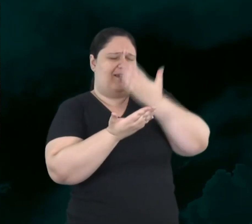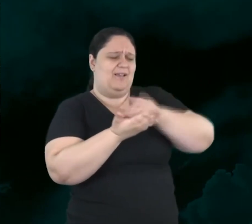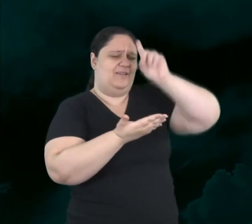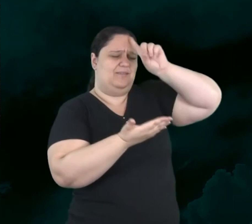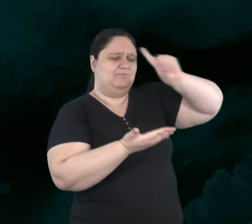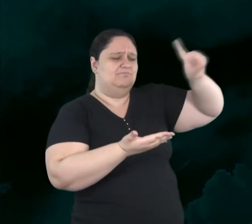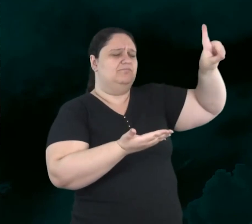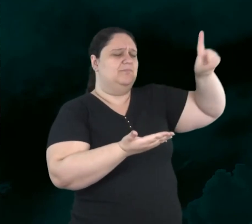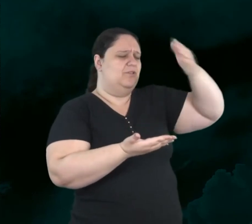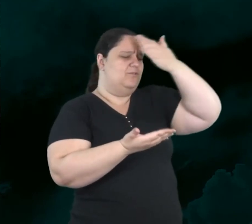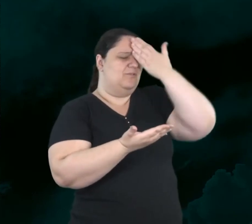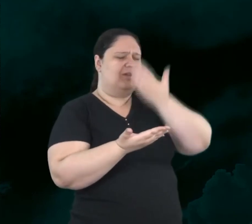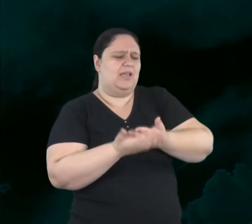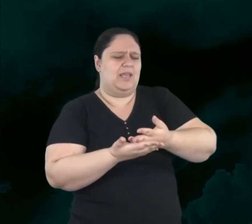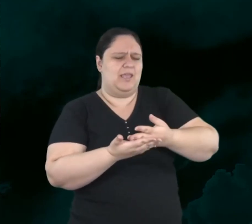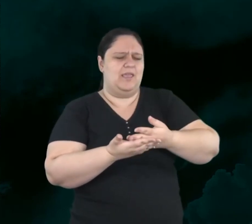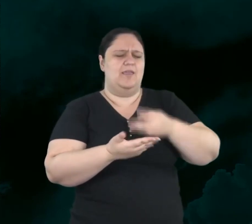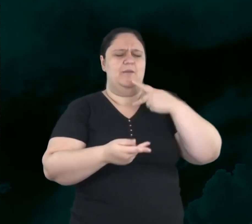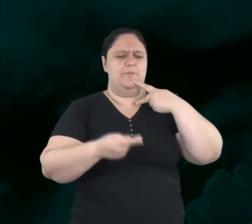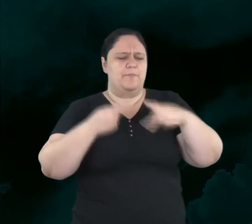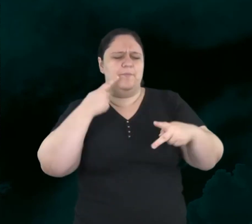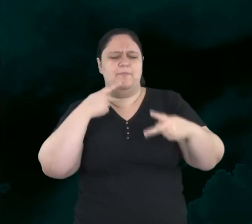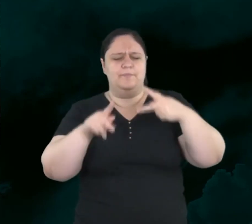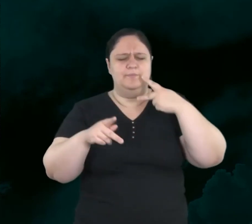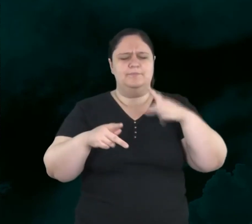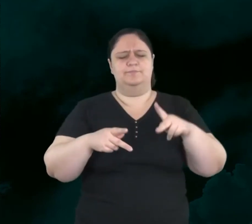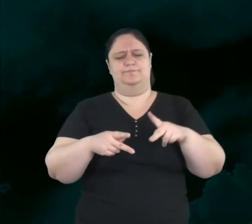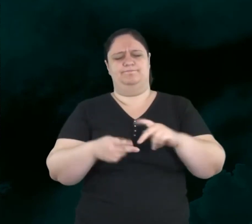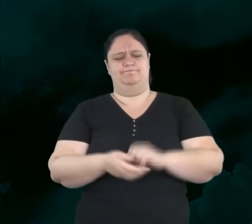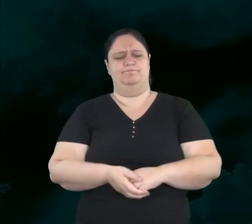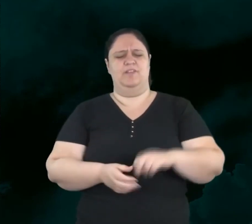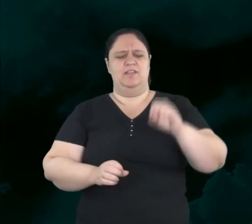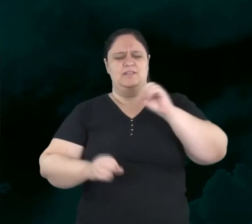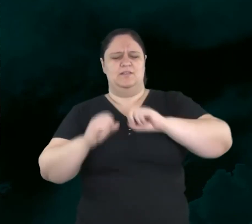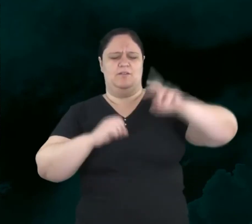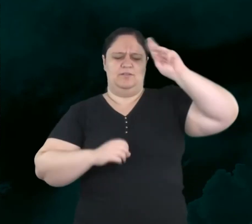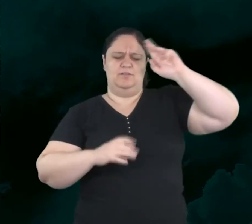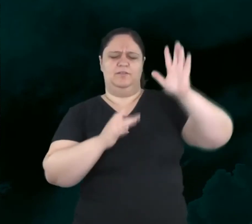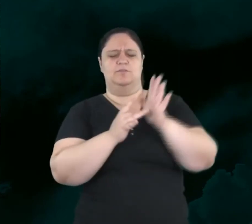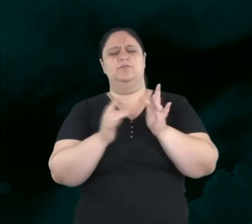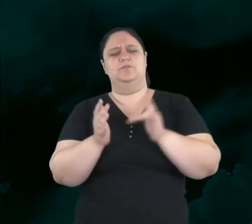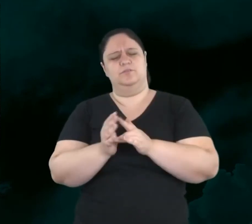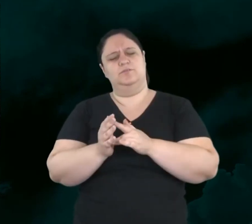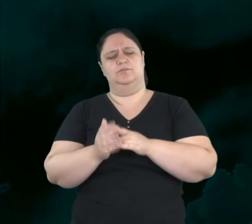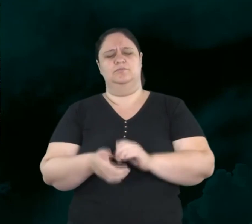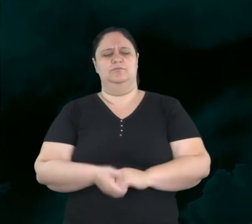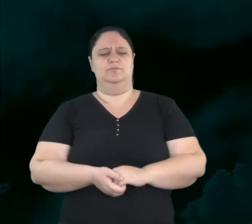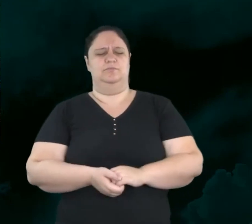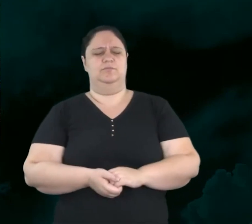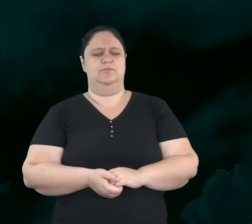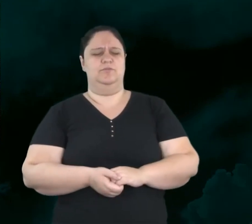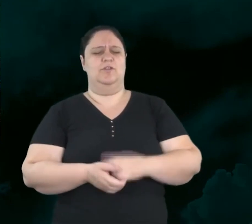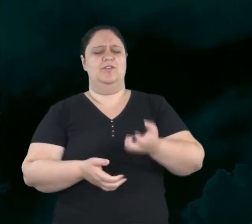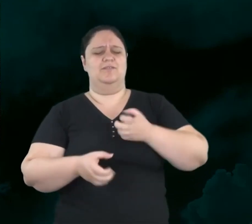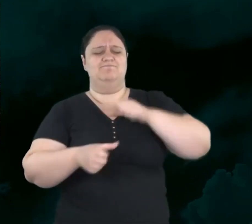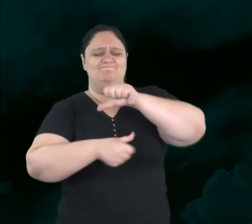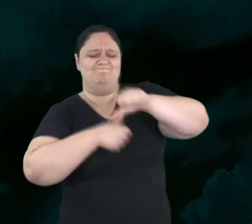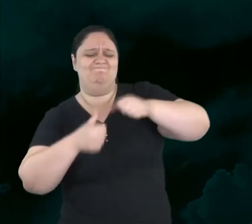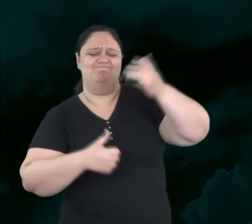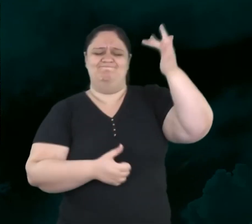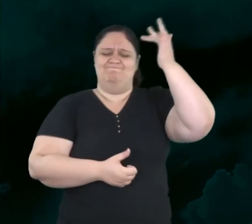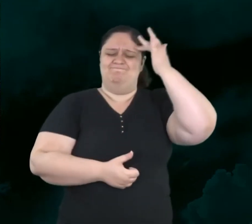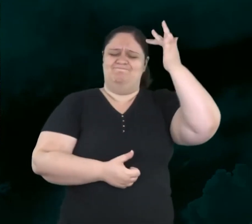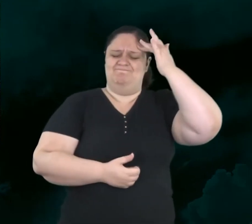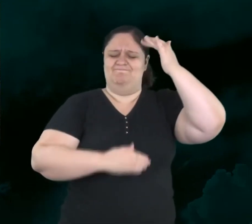crer nos Seus profetas. Senhor Jesus, Senhor possa, Senhor, estar nos levando à maturidade,